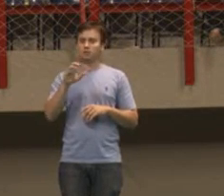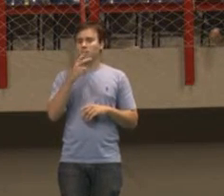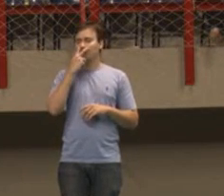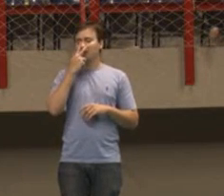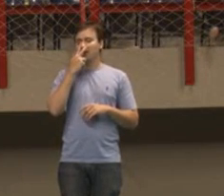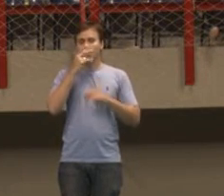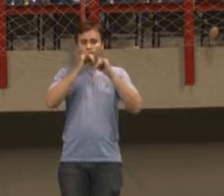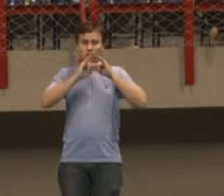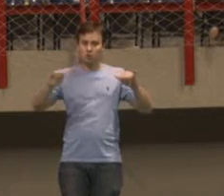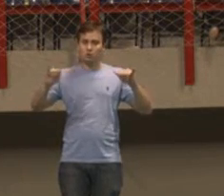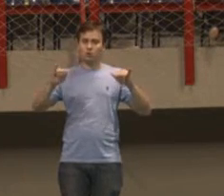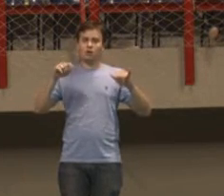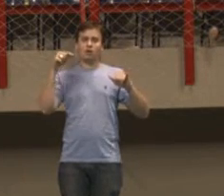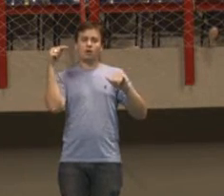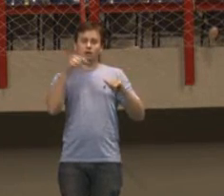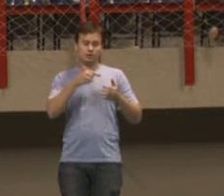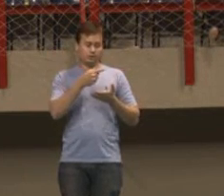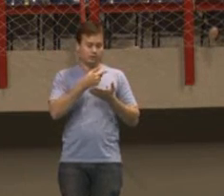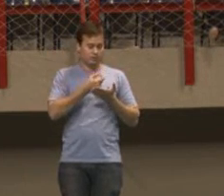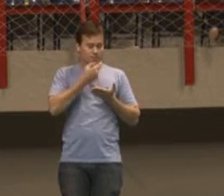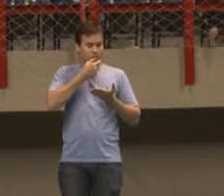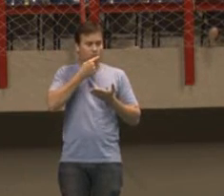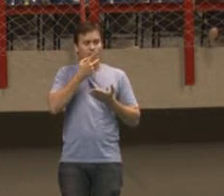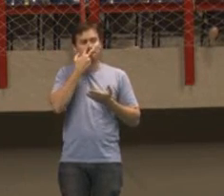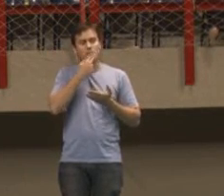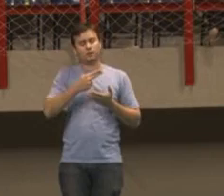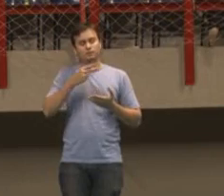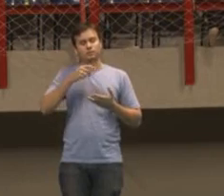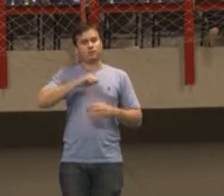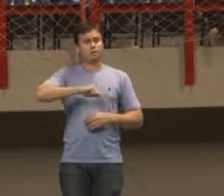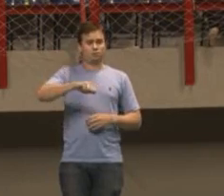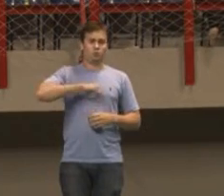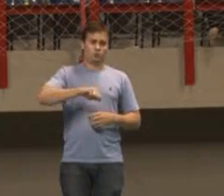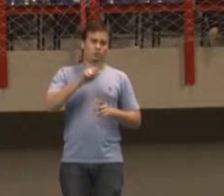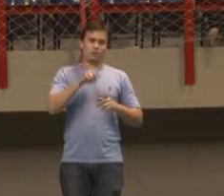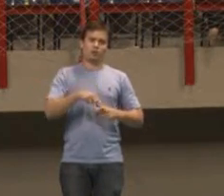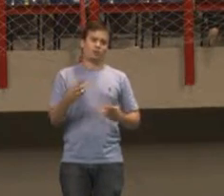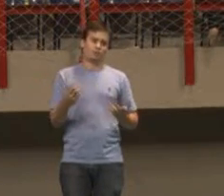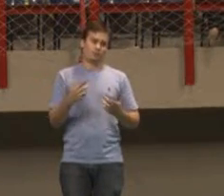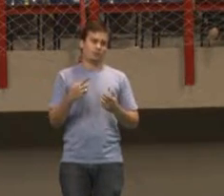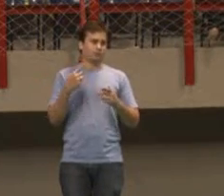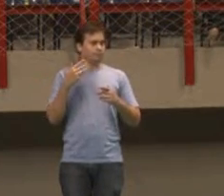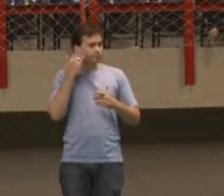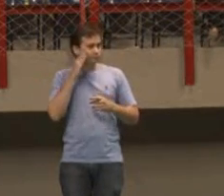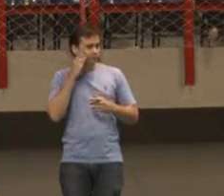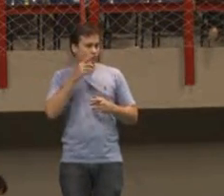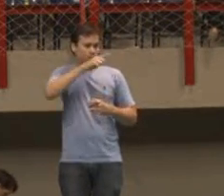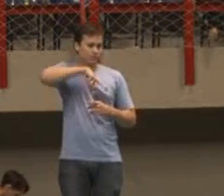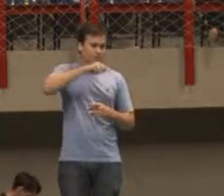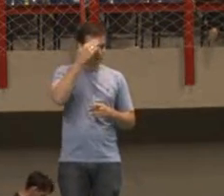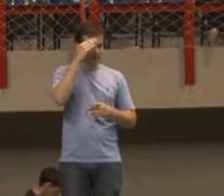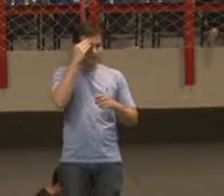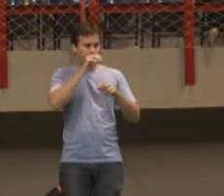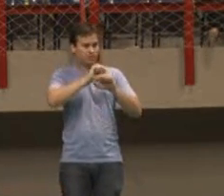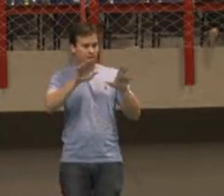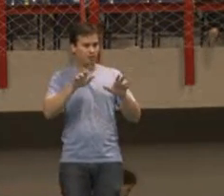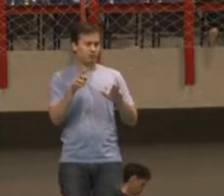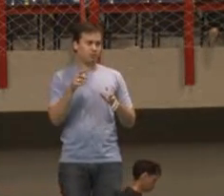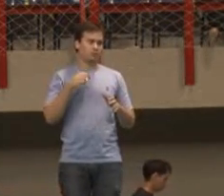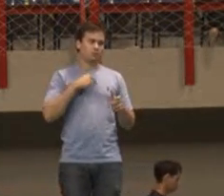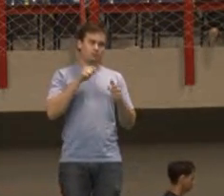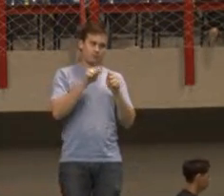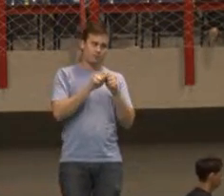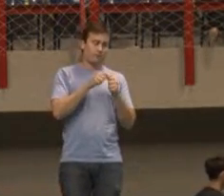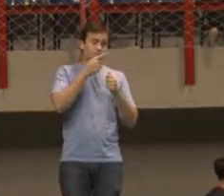Tá claro? Tá claro? Essa é uma concepção de um grupo. Vocês estão entendendo? Volto a dizer,